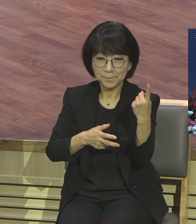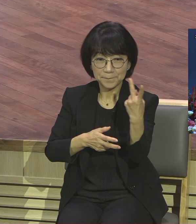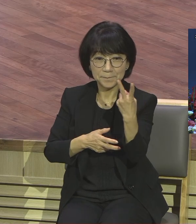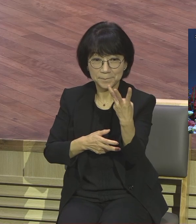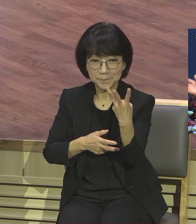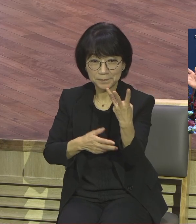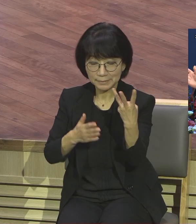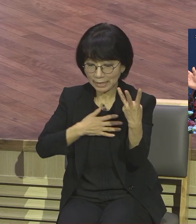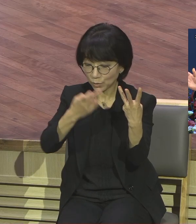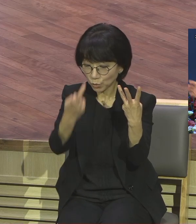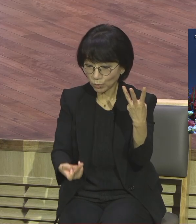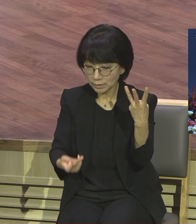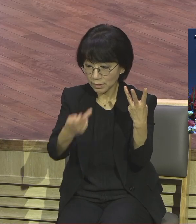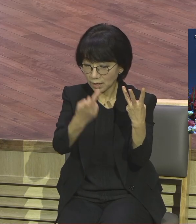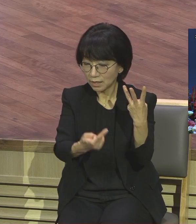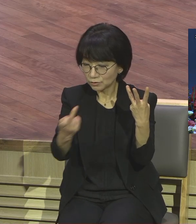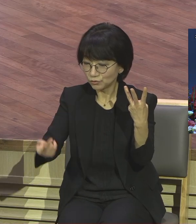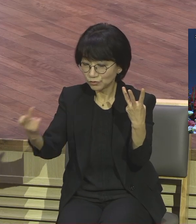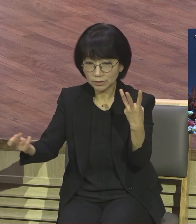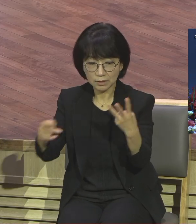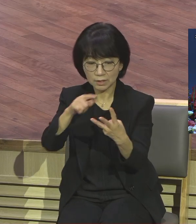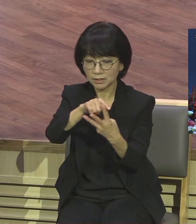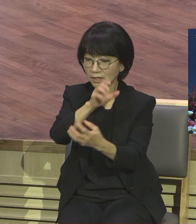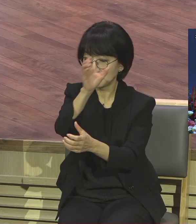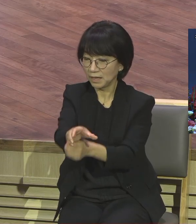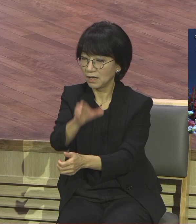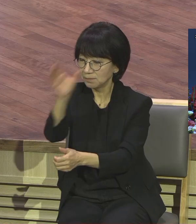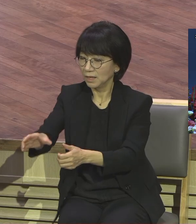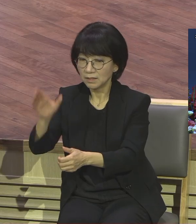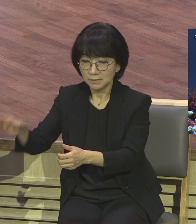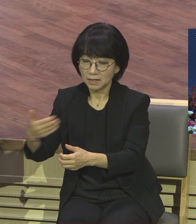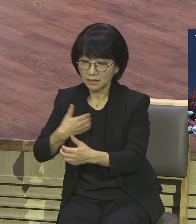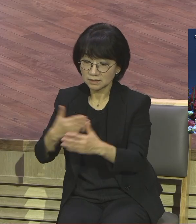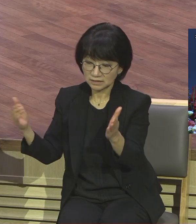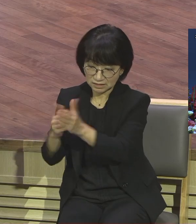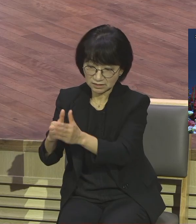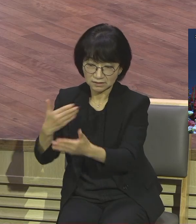끝! 나는 간다. 후추 형님 봐라.